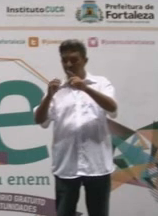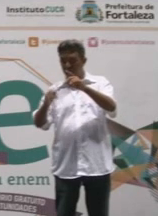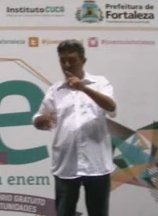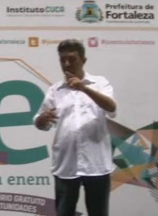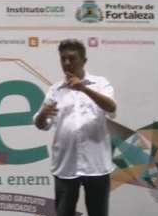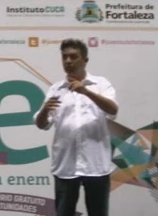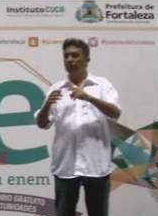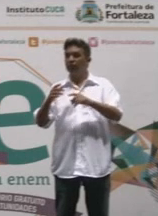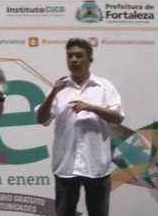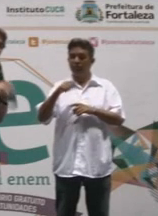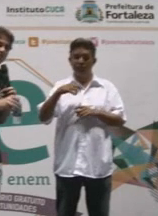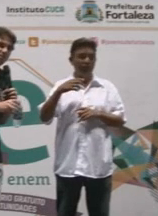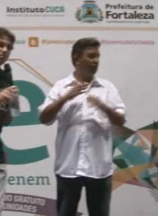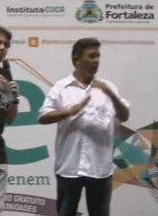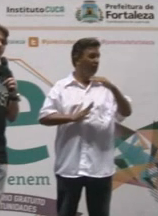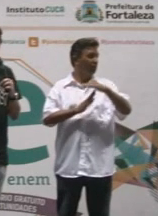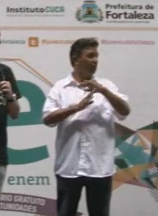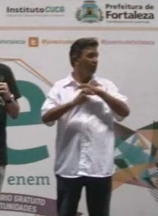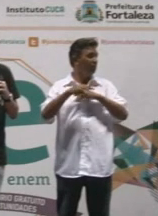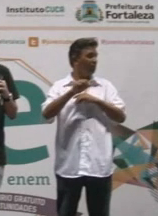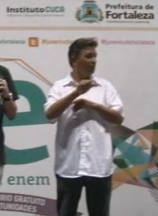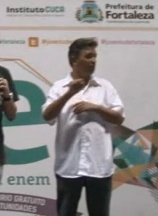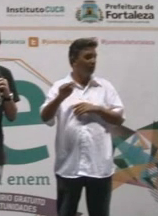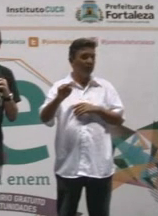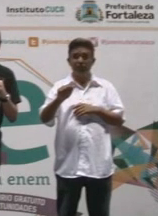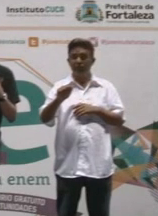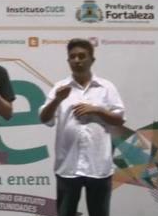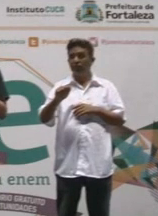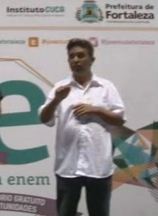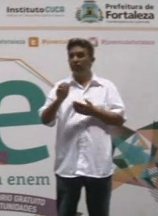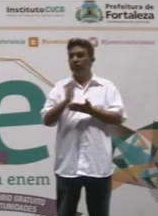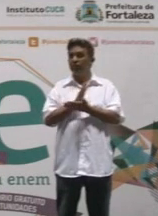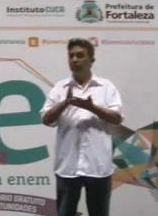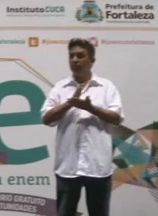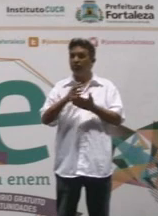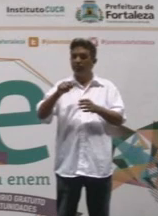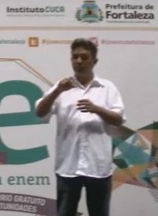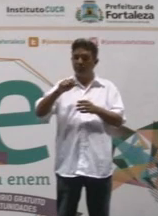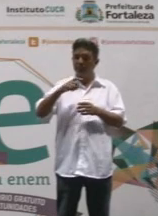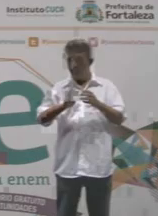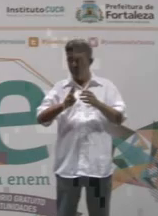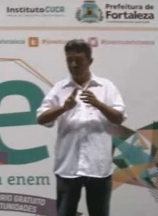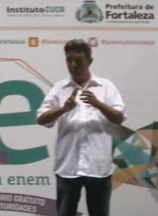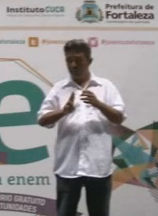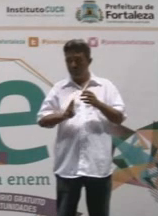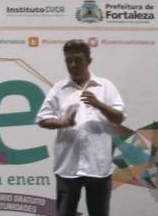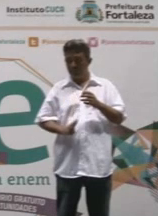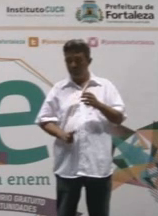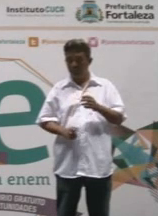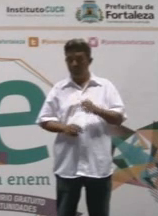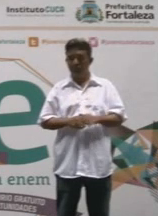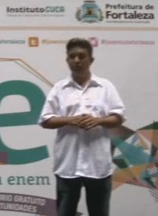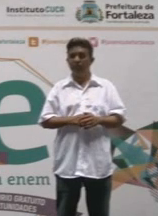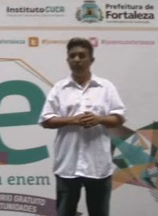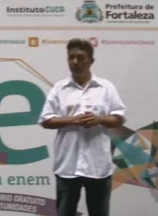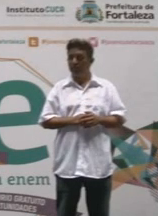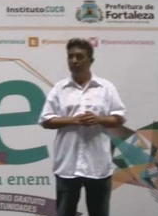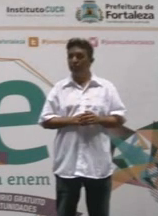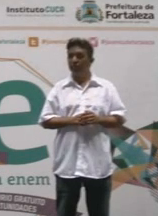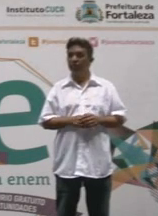uma concentração massa por volume. Então, muitos rótulos de produtos que agem no nosso dia a dia,